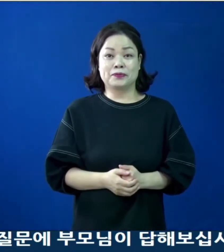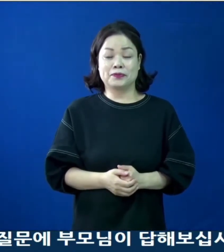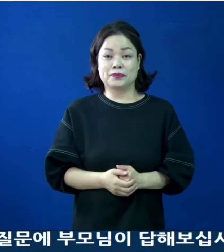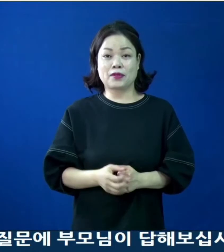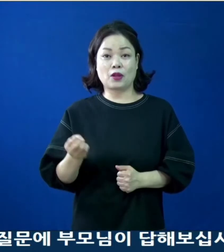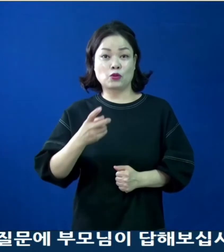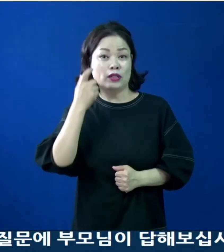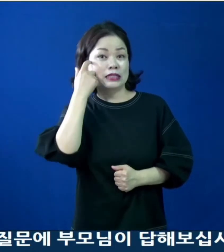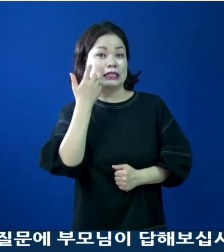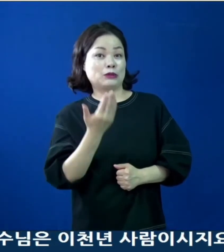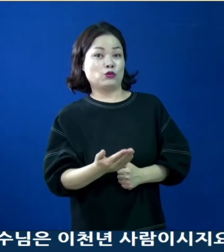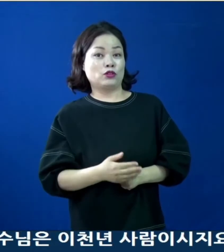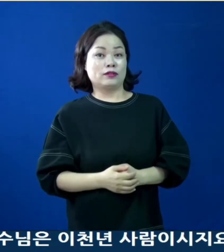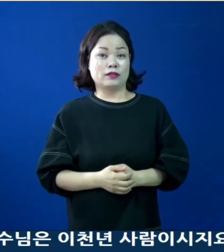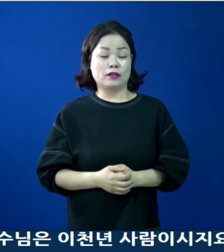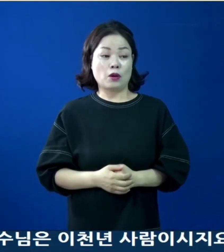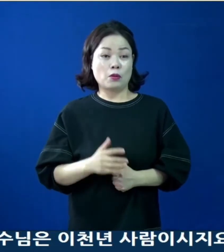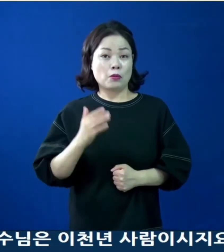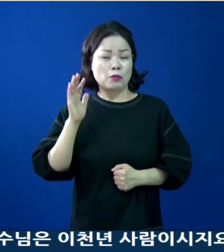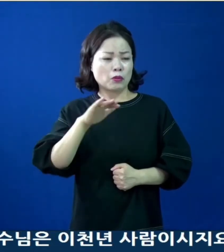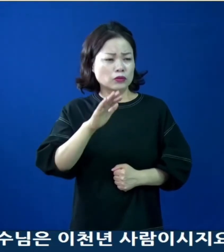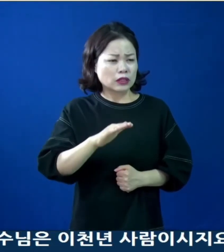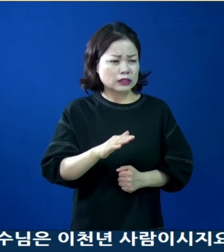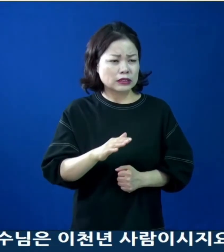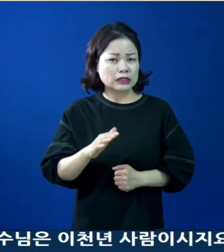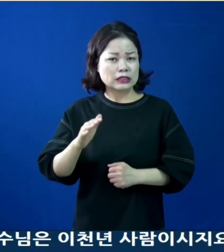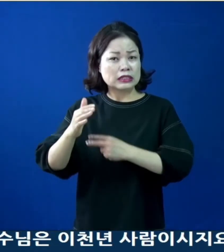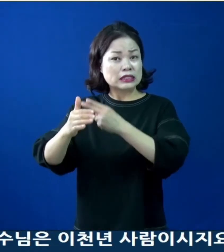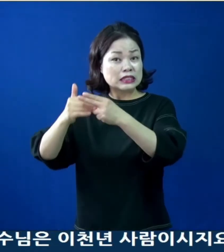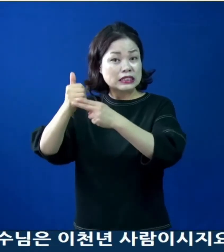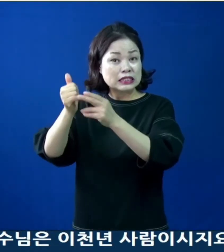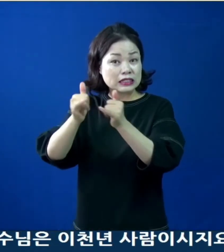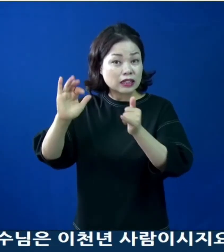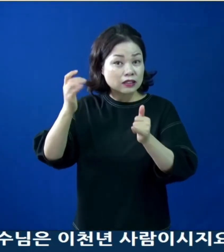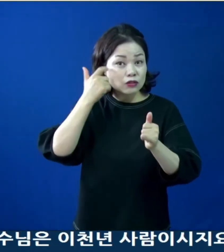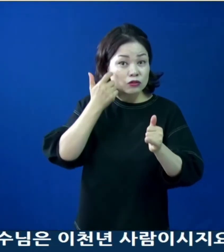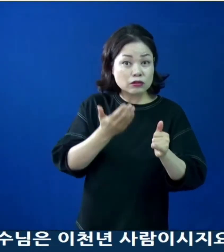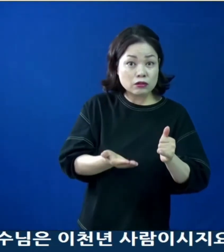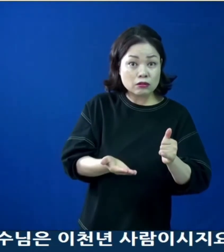또 한 가지 질문이 있습니다. 목사님, 신이 인간이 될 수 있어요?